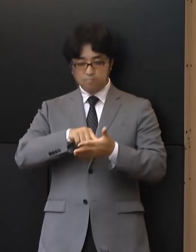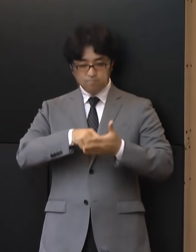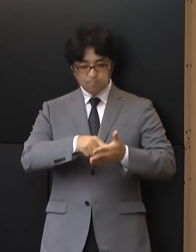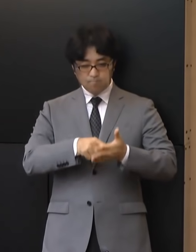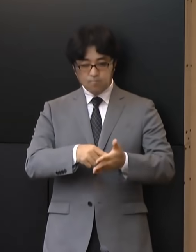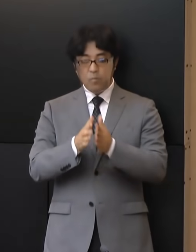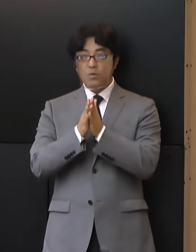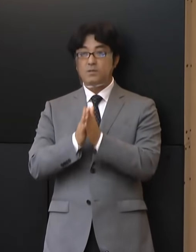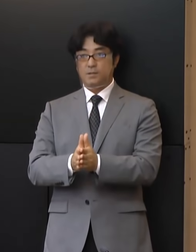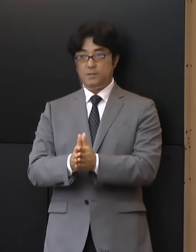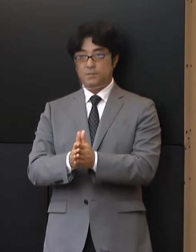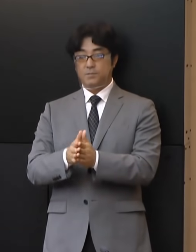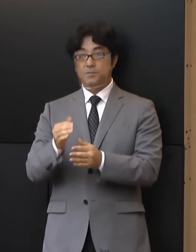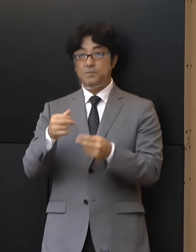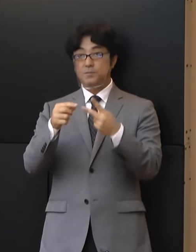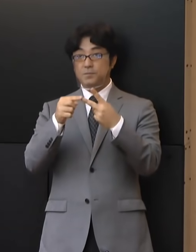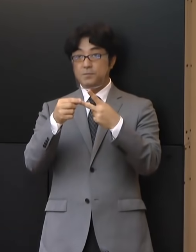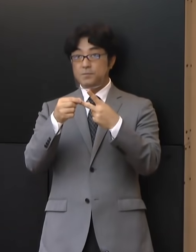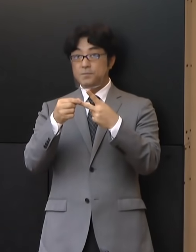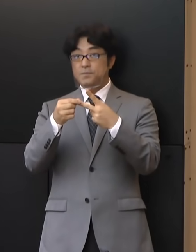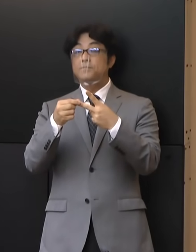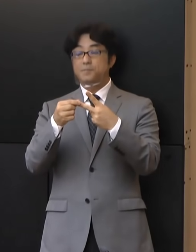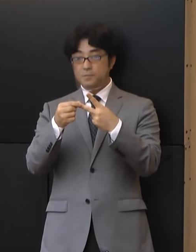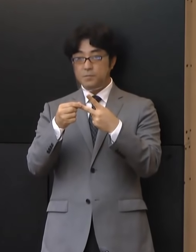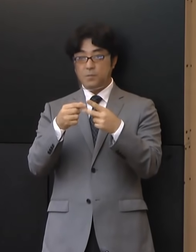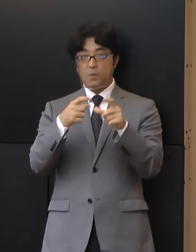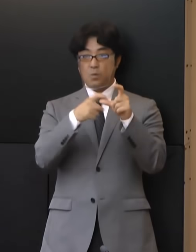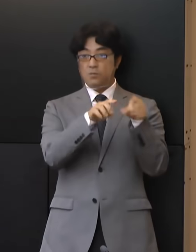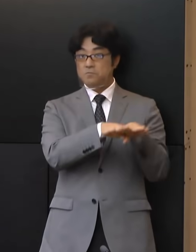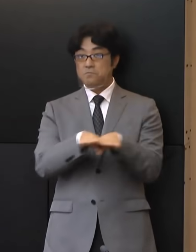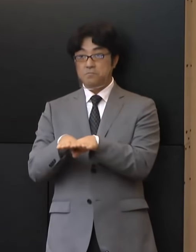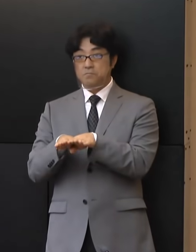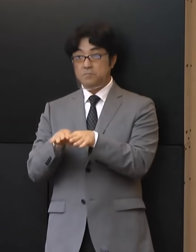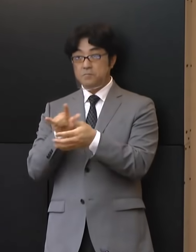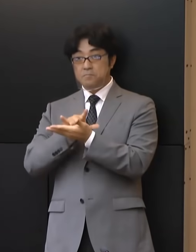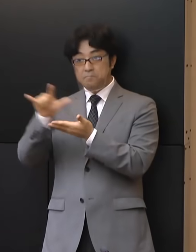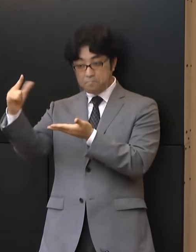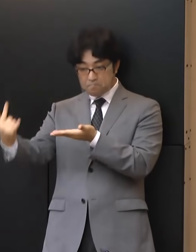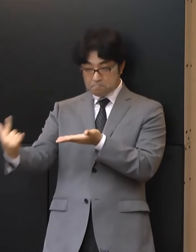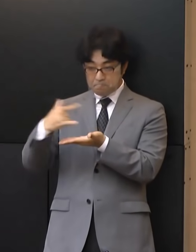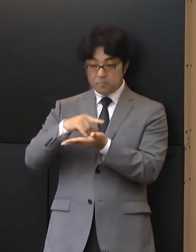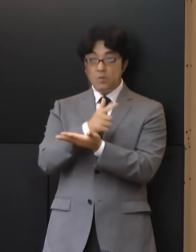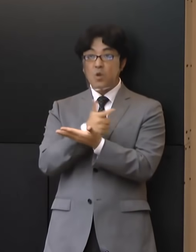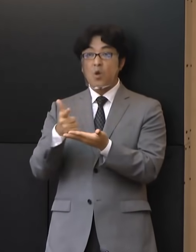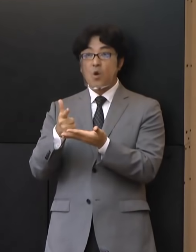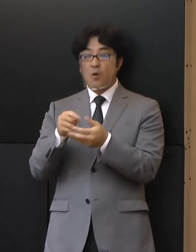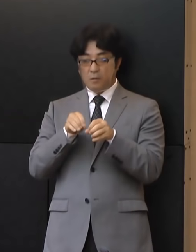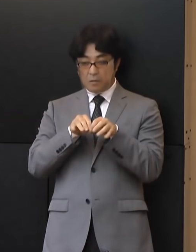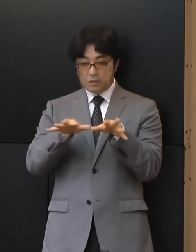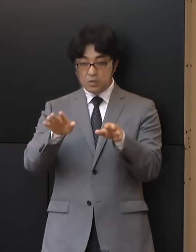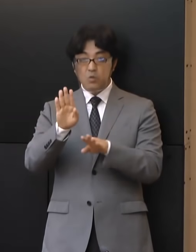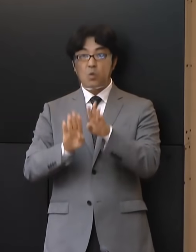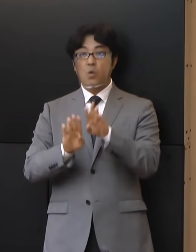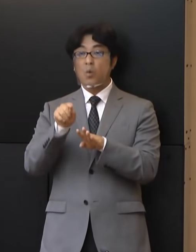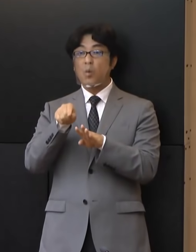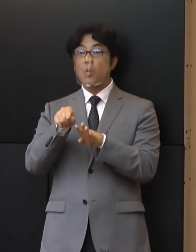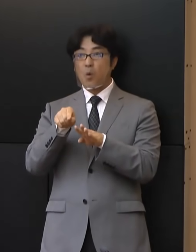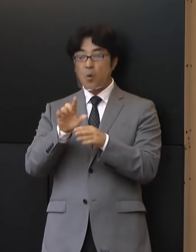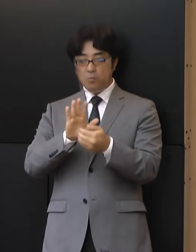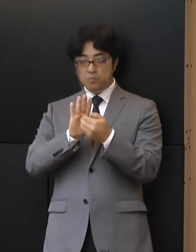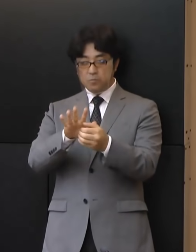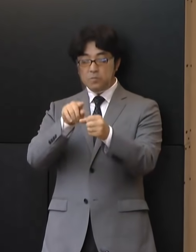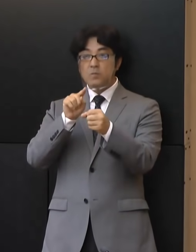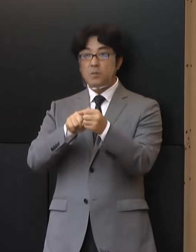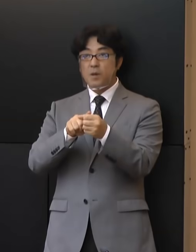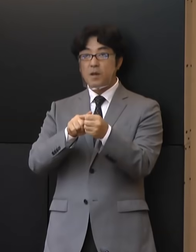く。で、2つ目に、大型連休中の県外移入者等による感染拡大状況を確認するため、